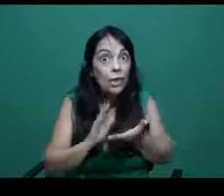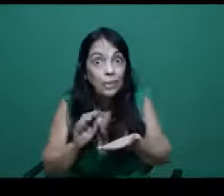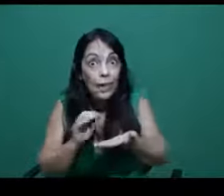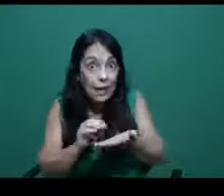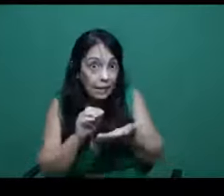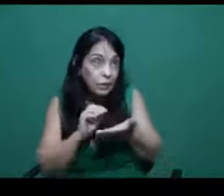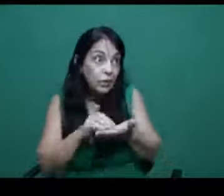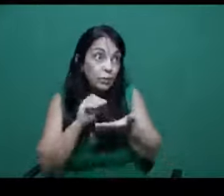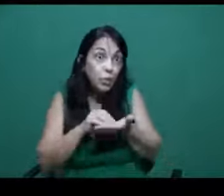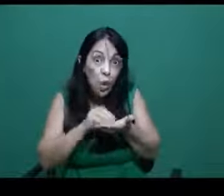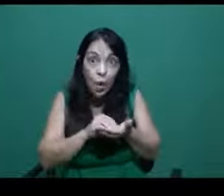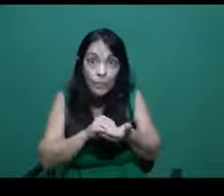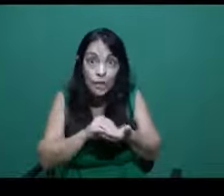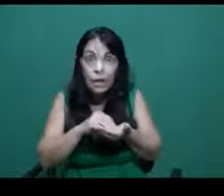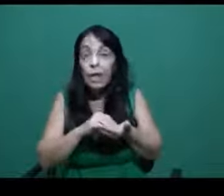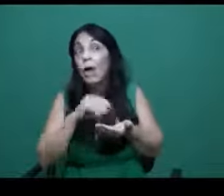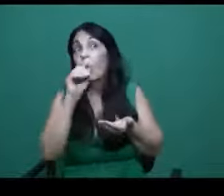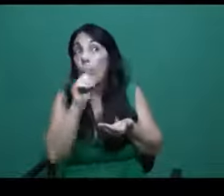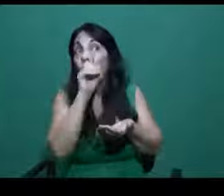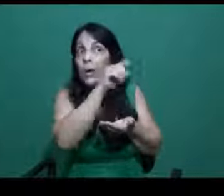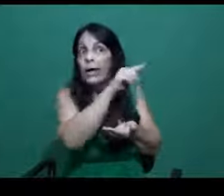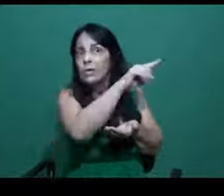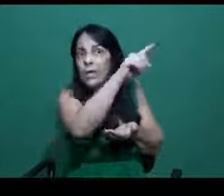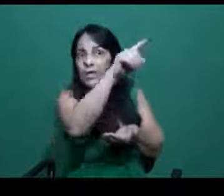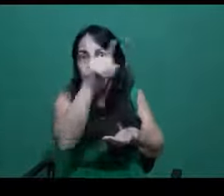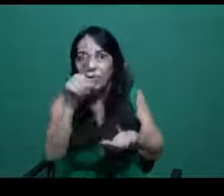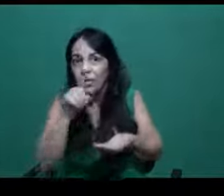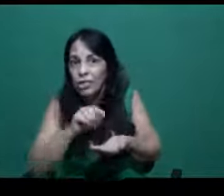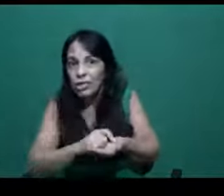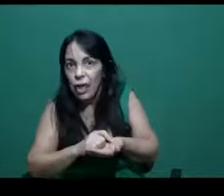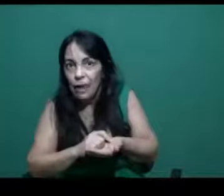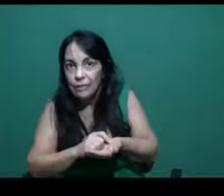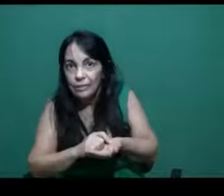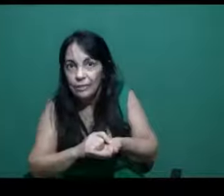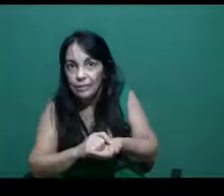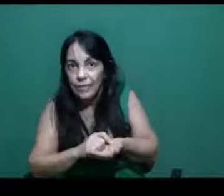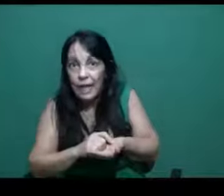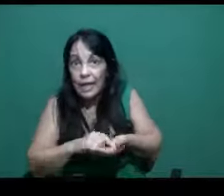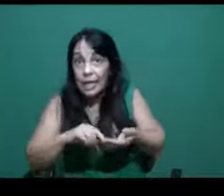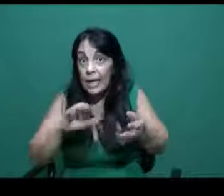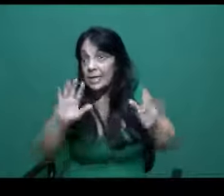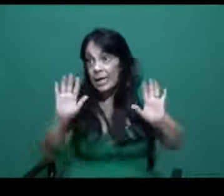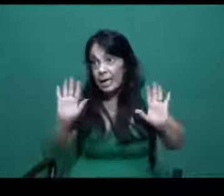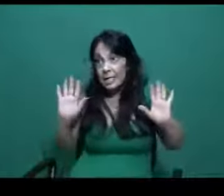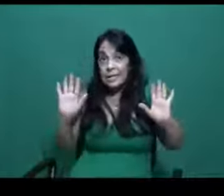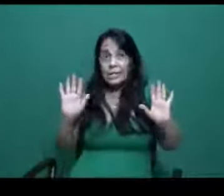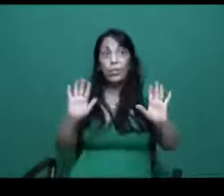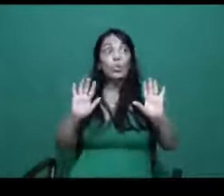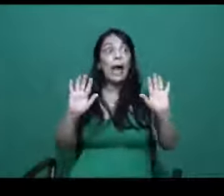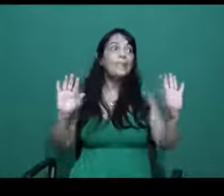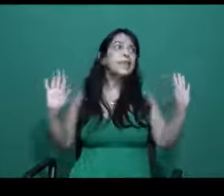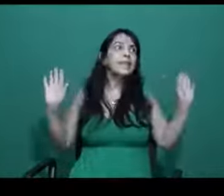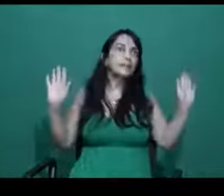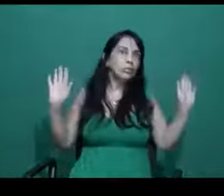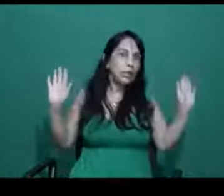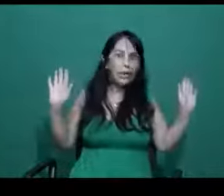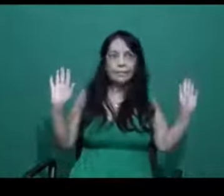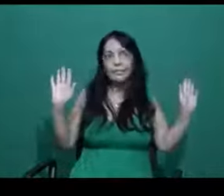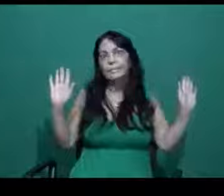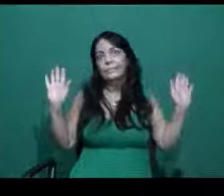no mercado, vendo o nome, qual era o ingrediente onde ia estar. Ia ser assim, um labirinto, né?